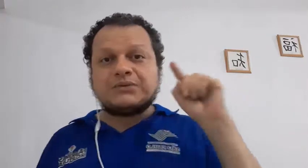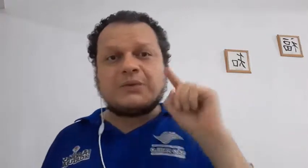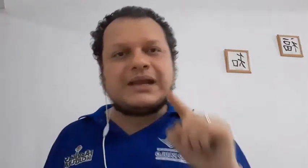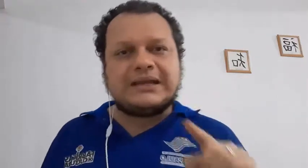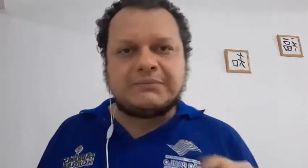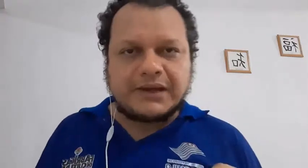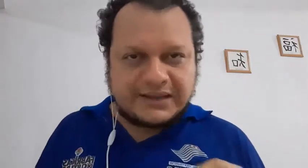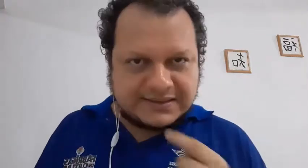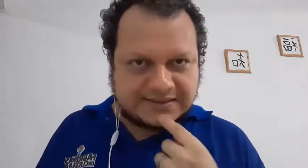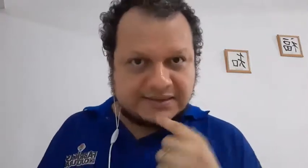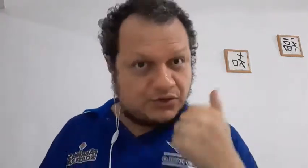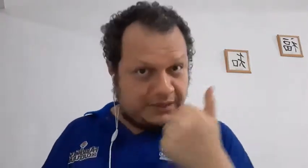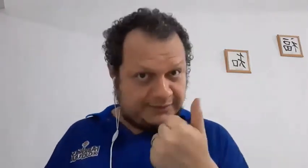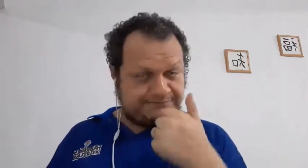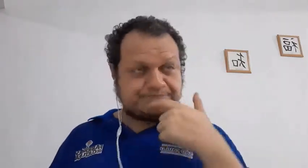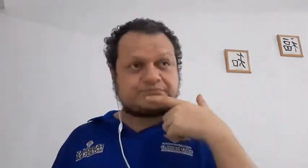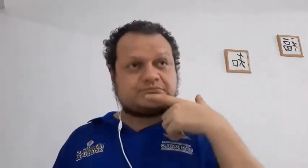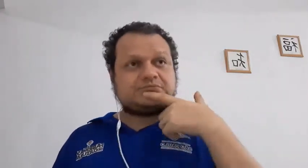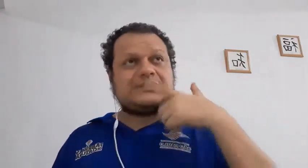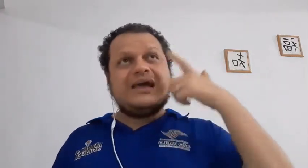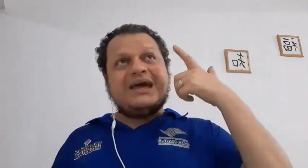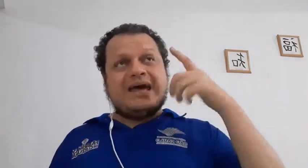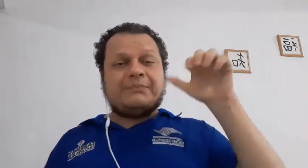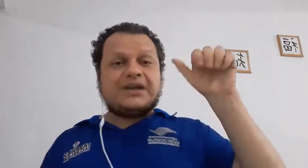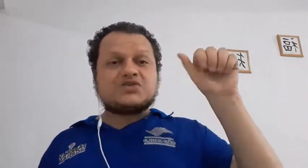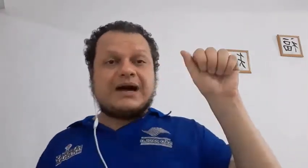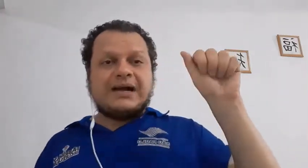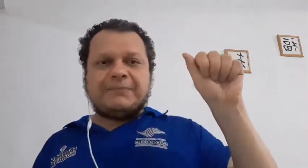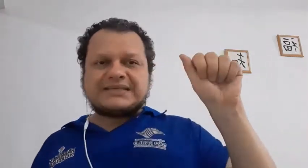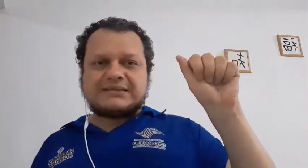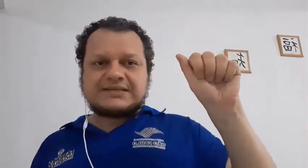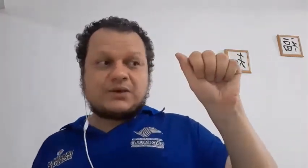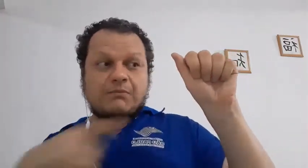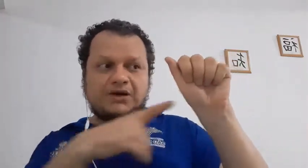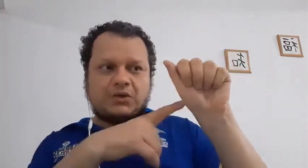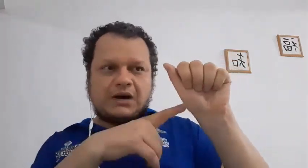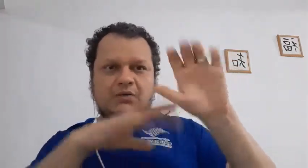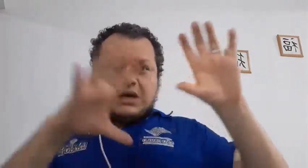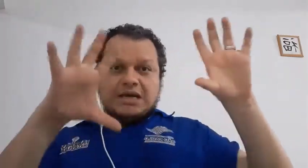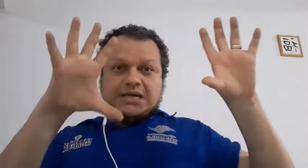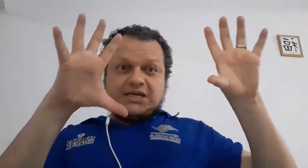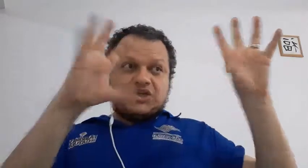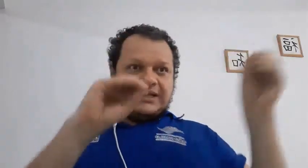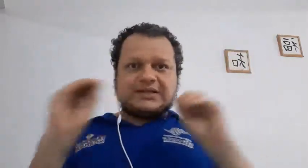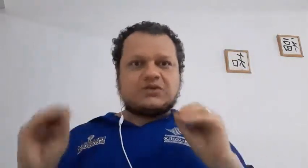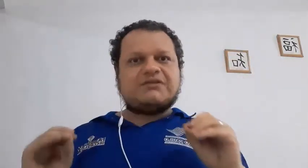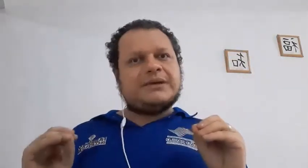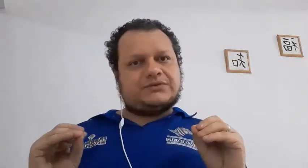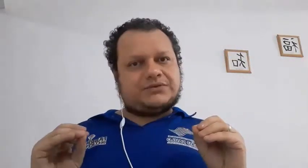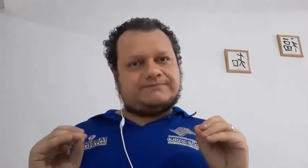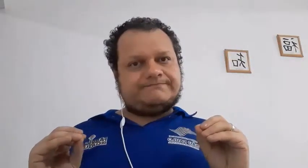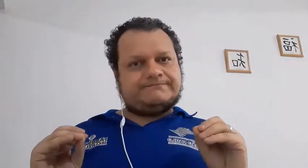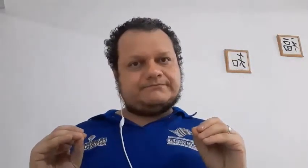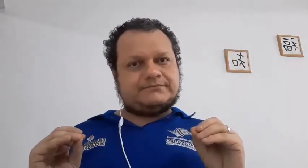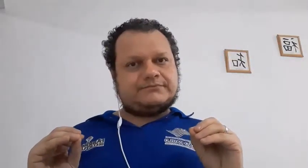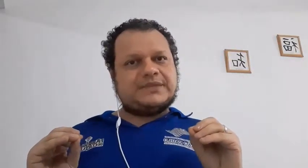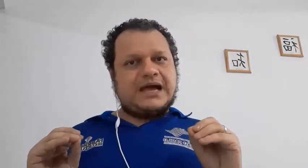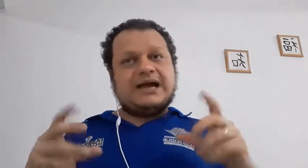é Libras, tudo bem? É apenas uma representação manual de letras do alfabeto, tá? E de